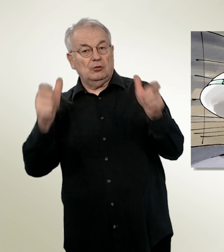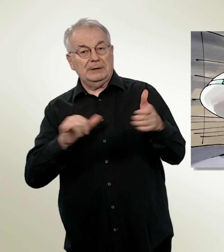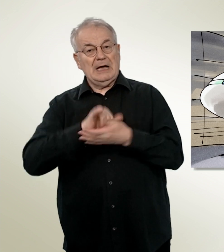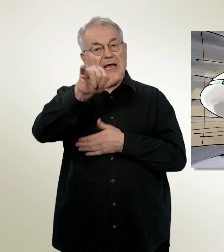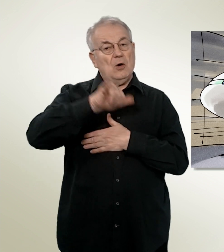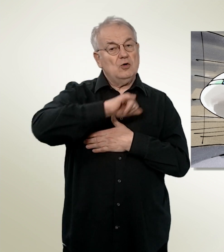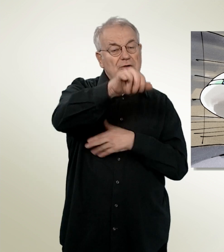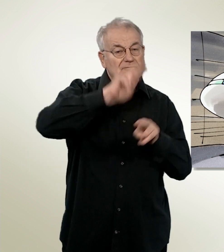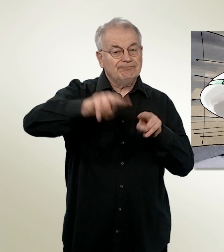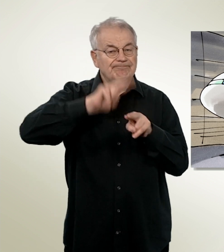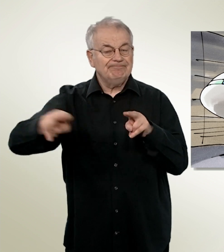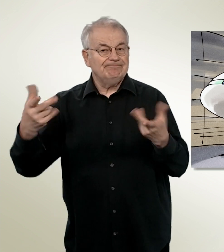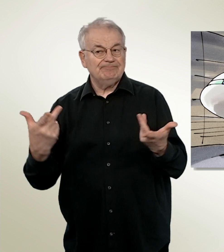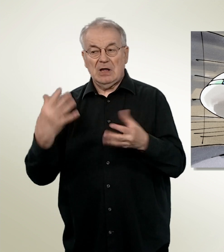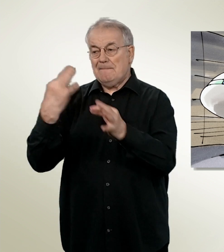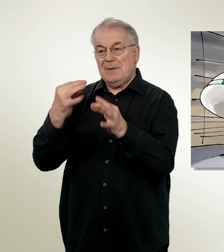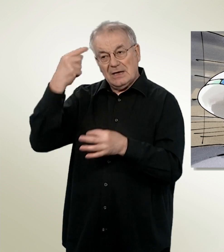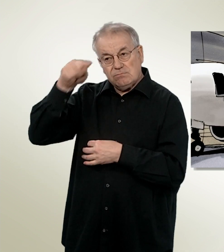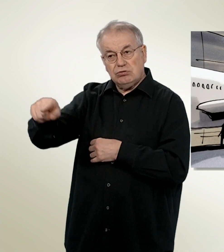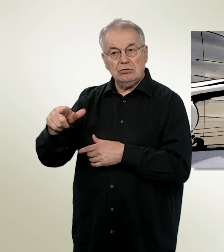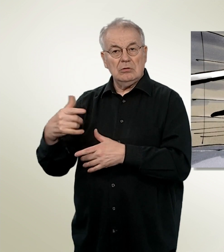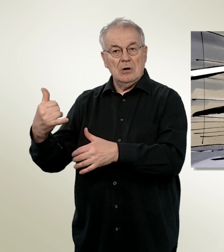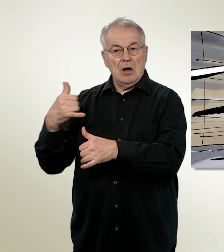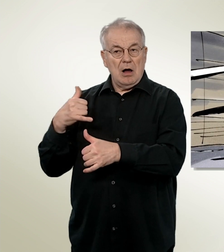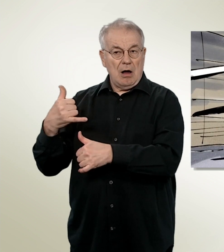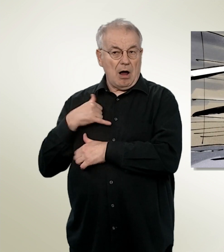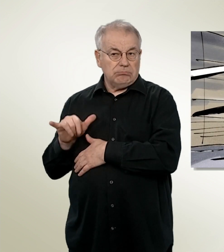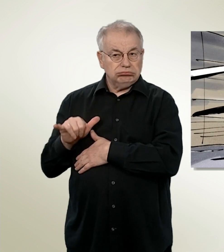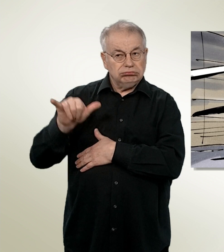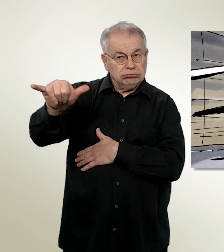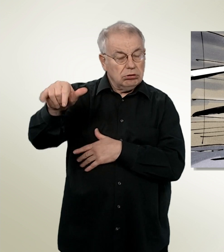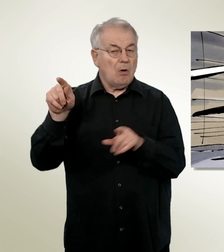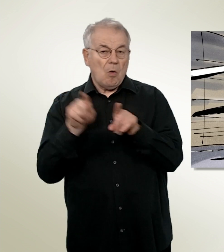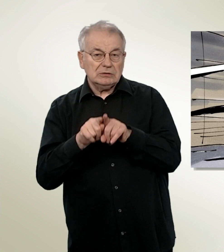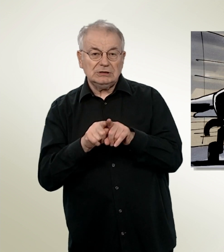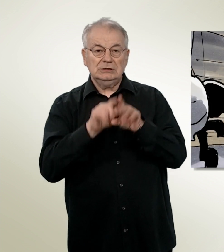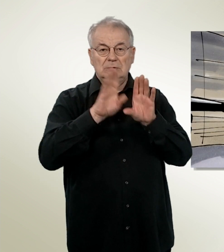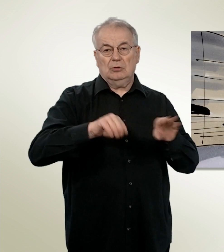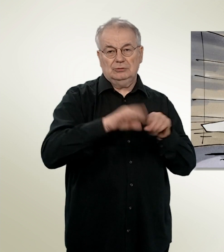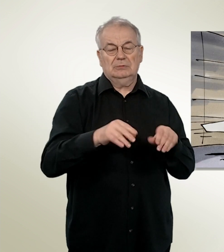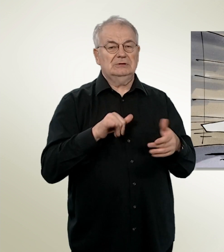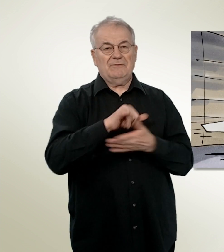aéronautiques qui fabriquent des pièces destinées à des avions de combat, même si elles produisent essentiellement des avions